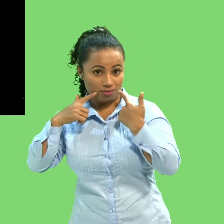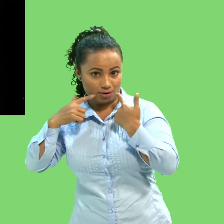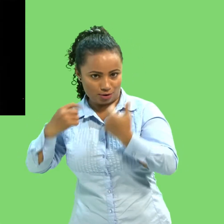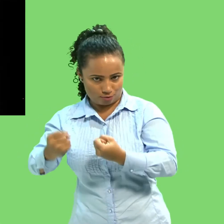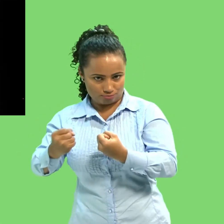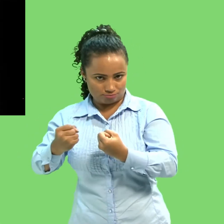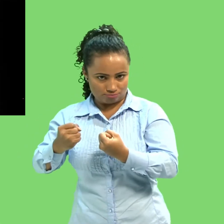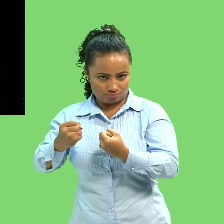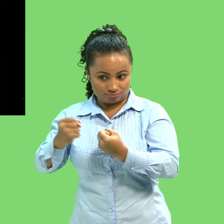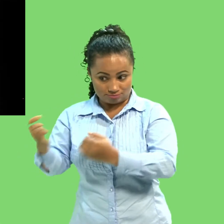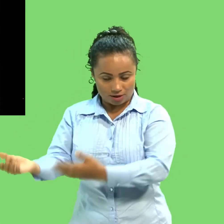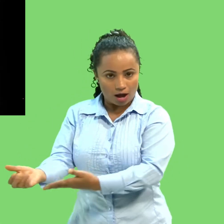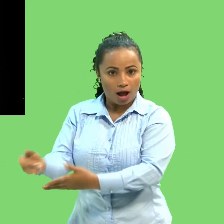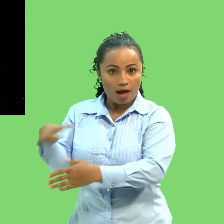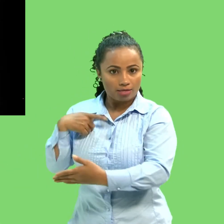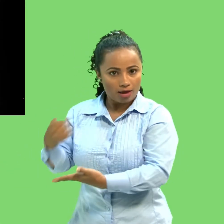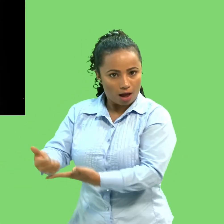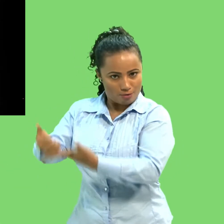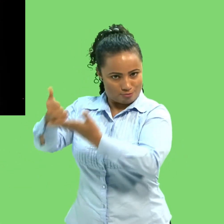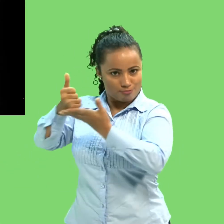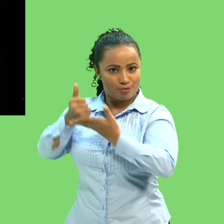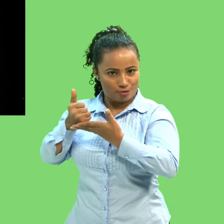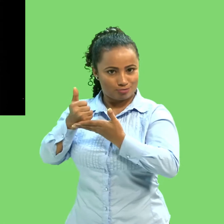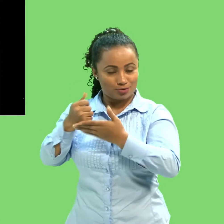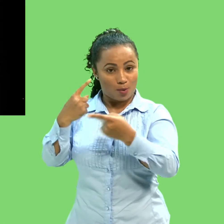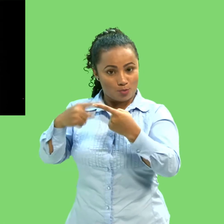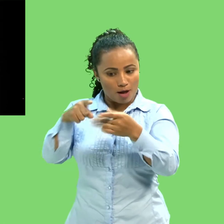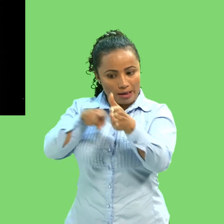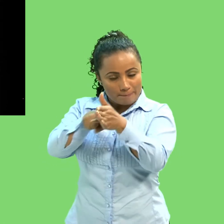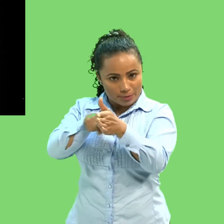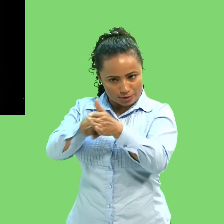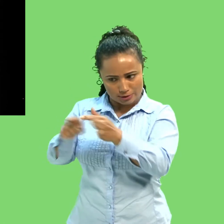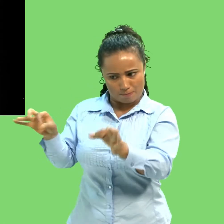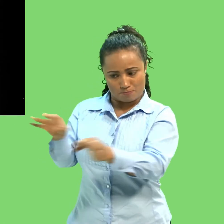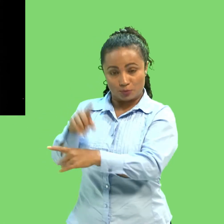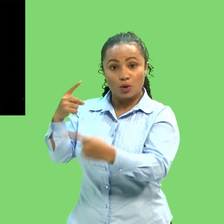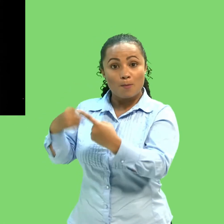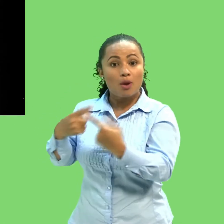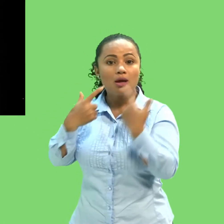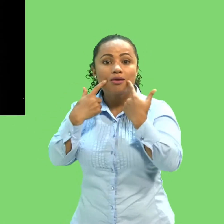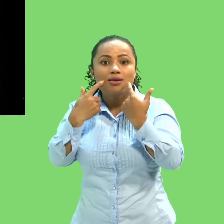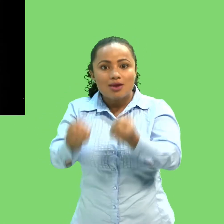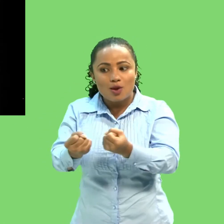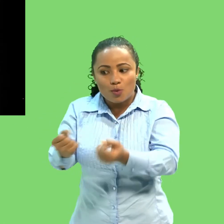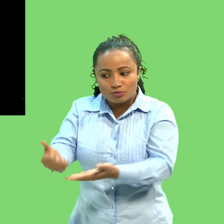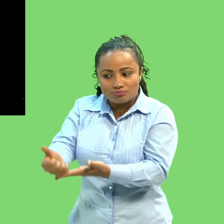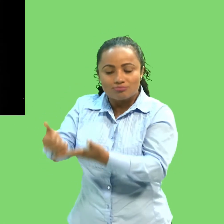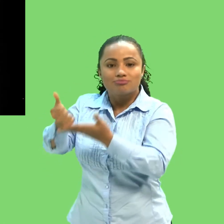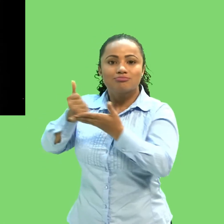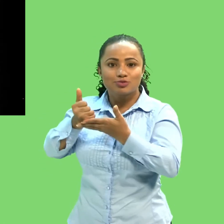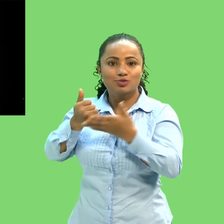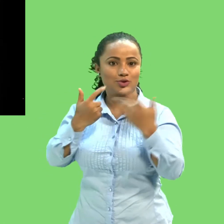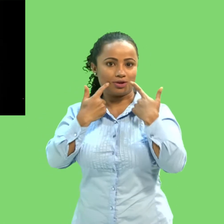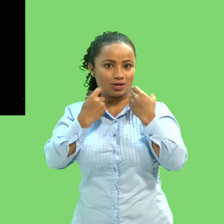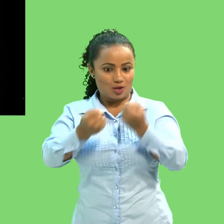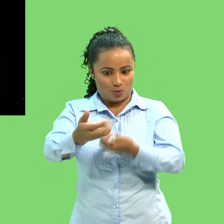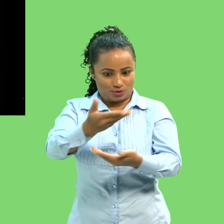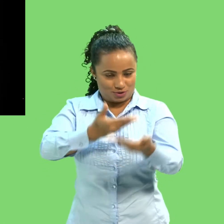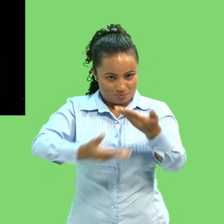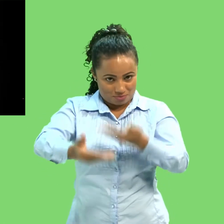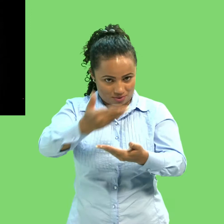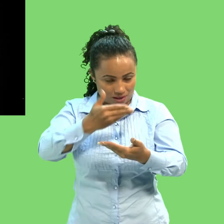como ponto de apoio, né, na questão da própria pesquisa, uma vez que a linguística vai fornecer para a linguística aplicada a